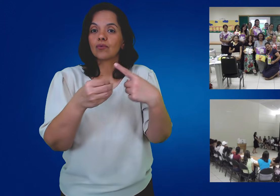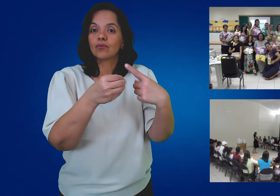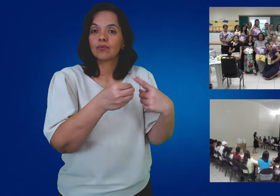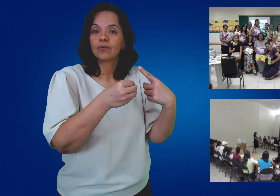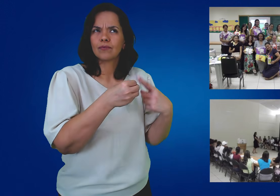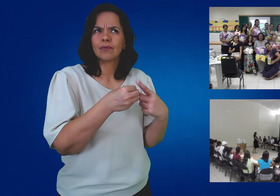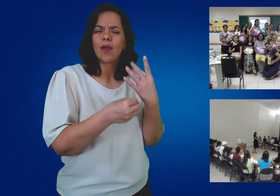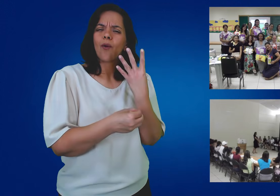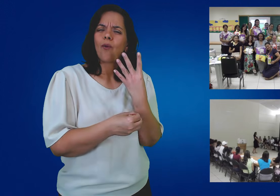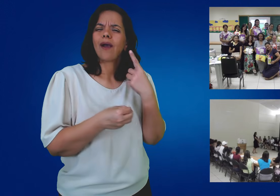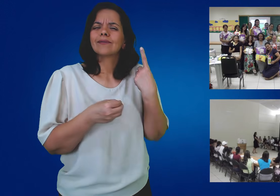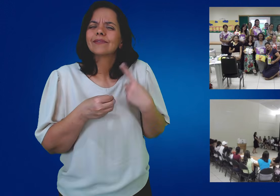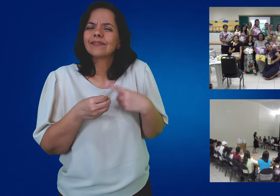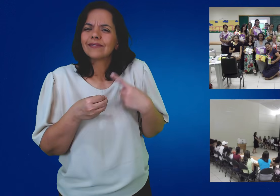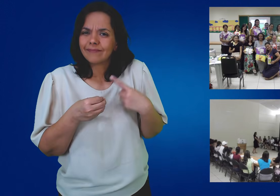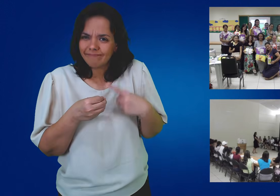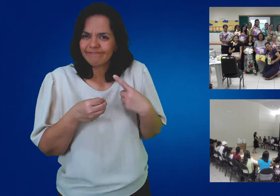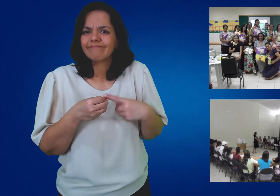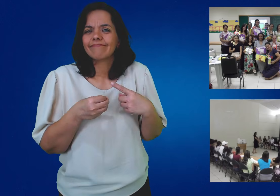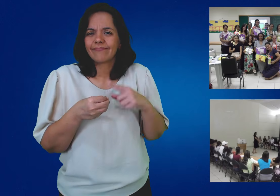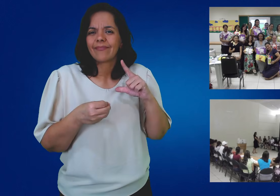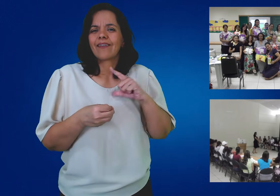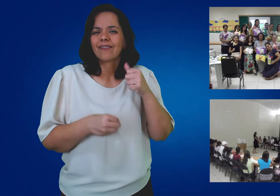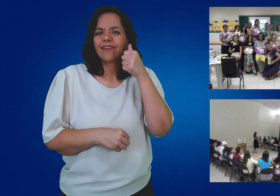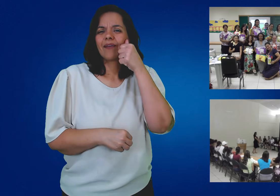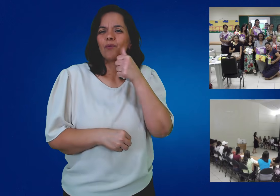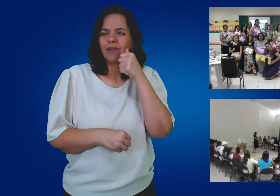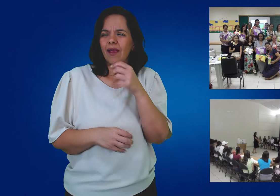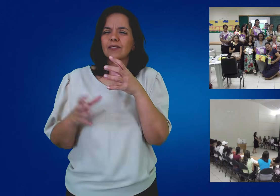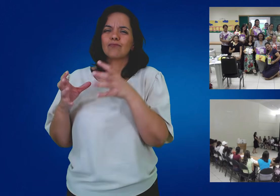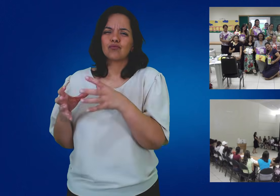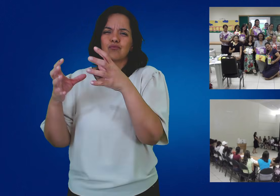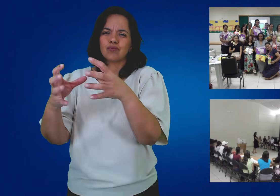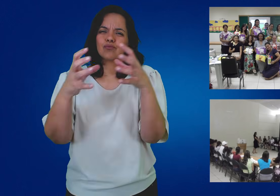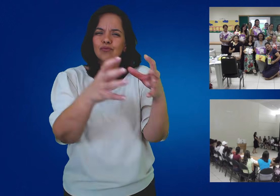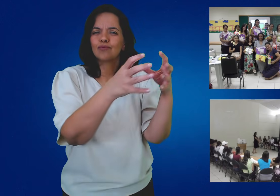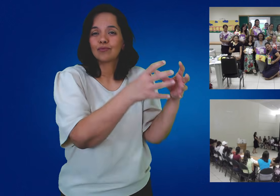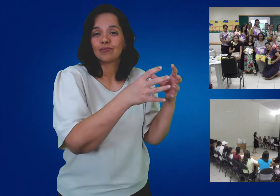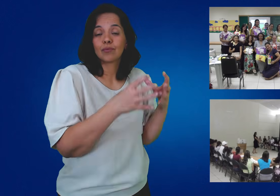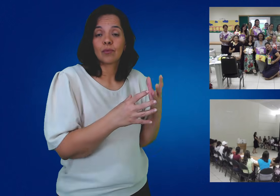Mas era um grupo de mulheres que envolviam 4 cidades.